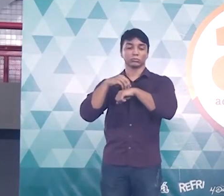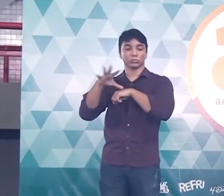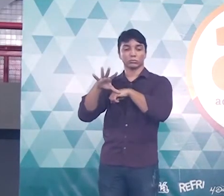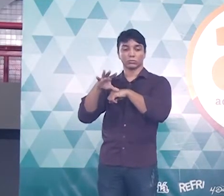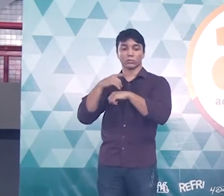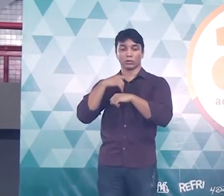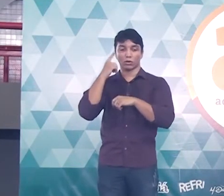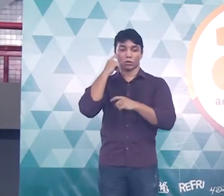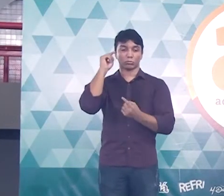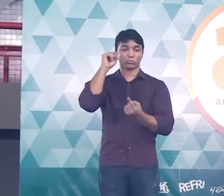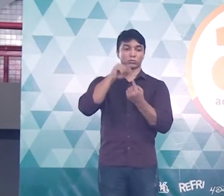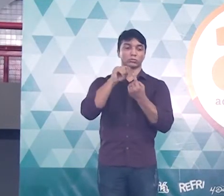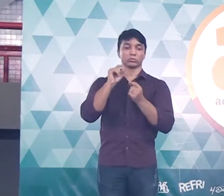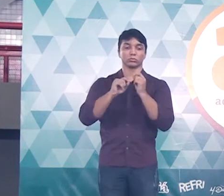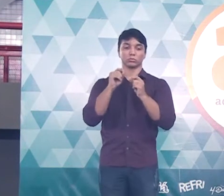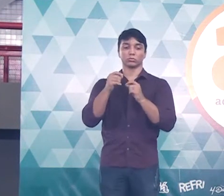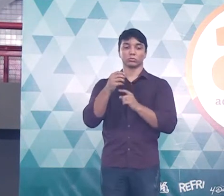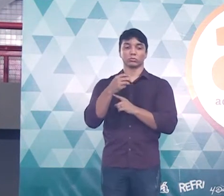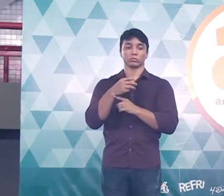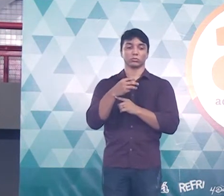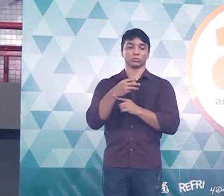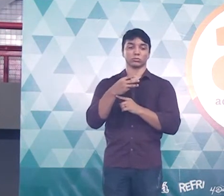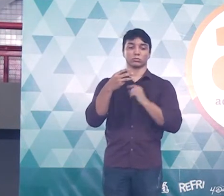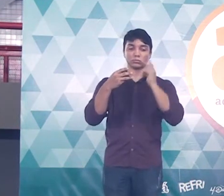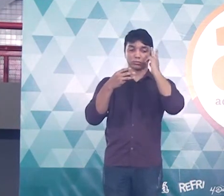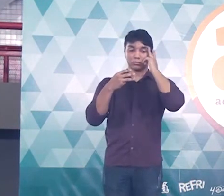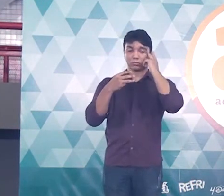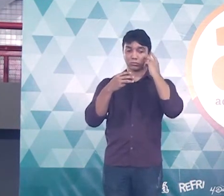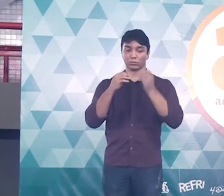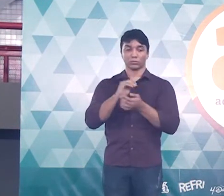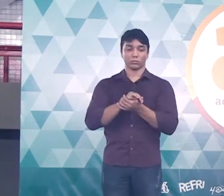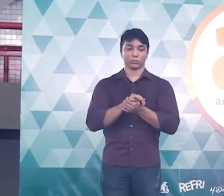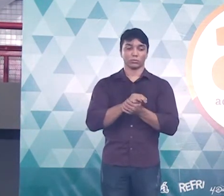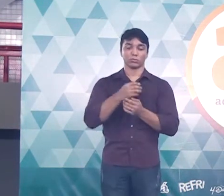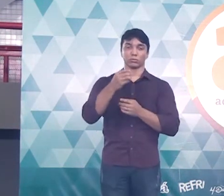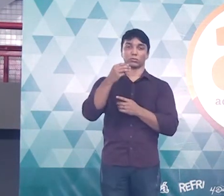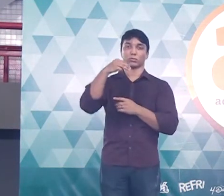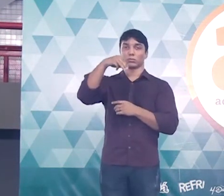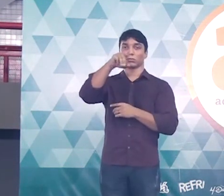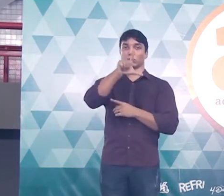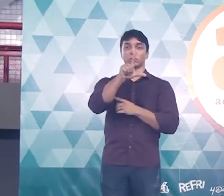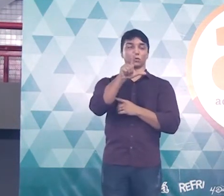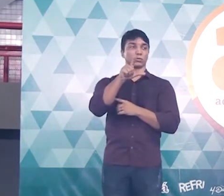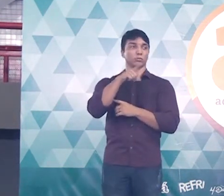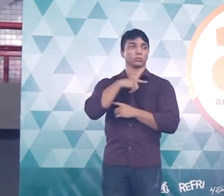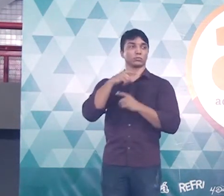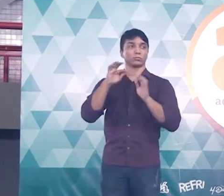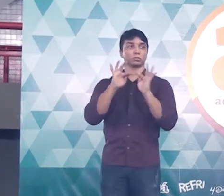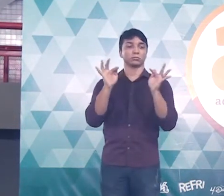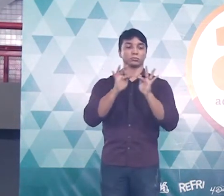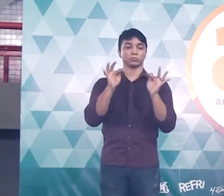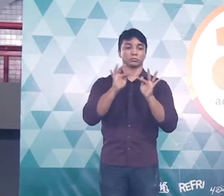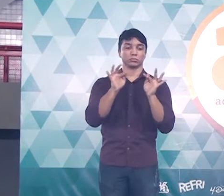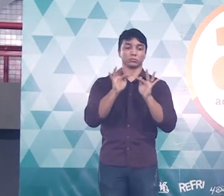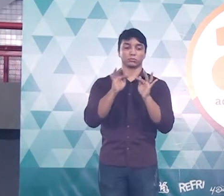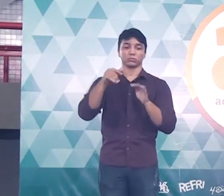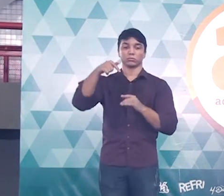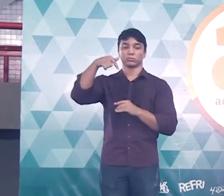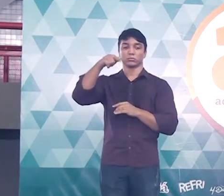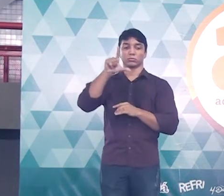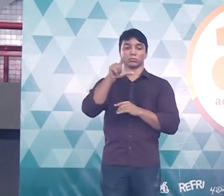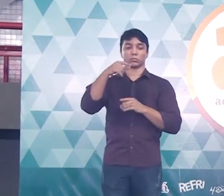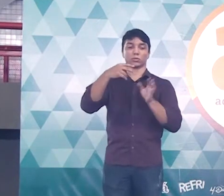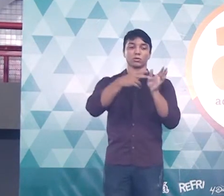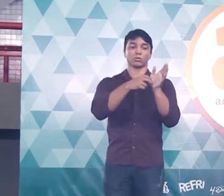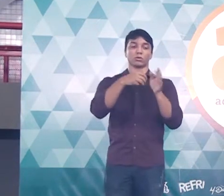uma observação, é o quimolesa. Aqui, ó. É o ML. Então você vai guardar